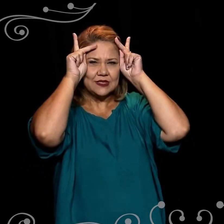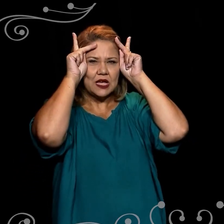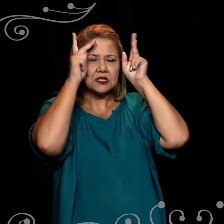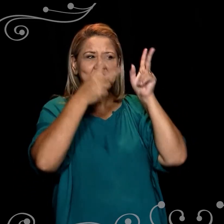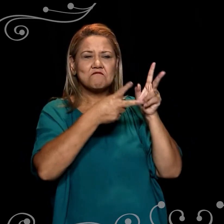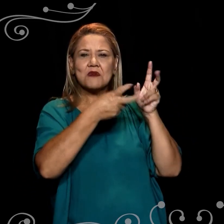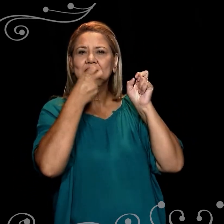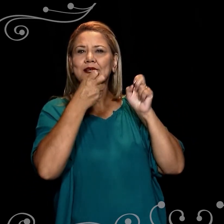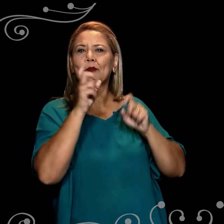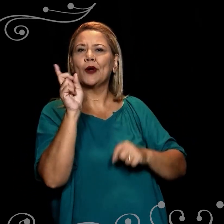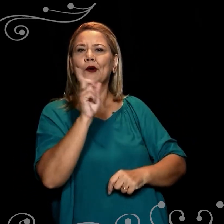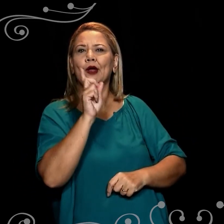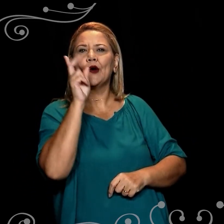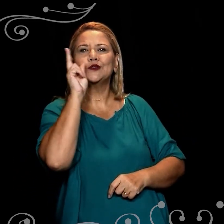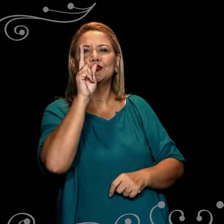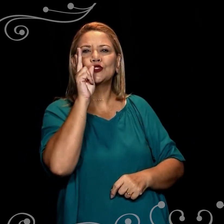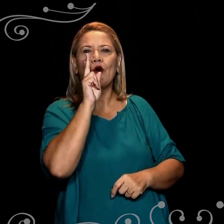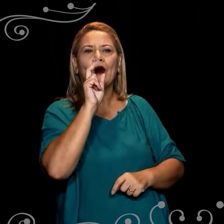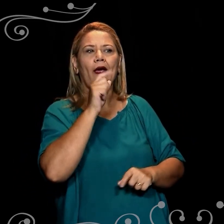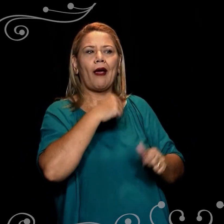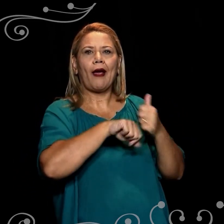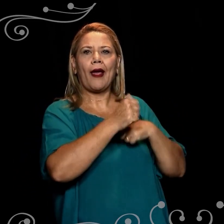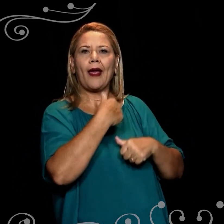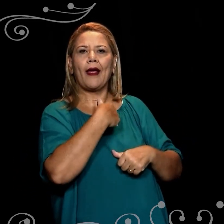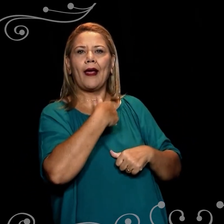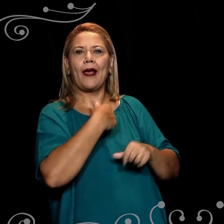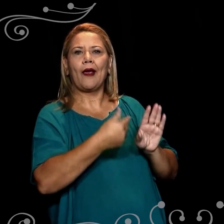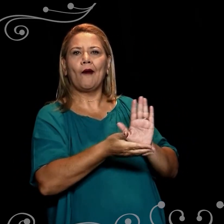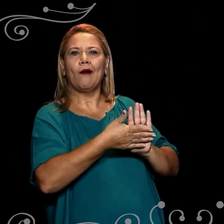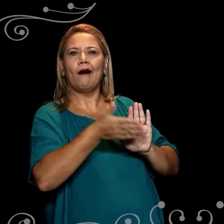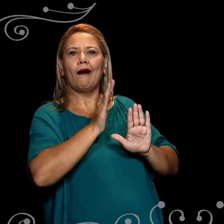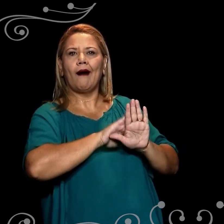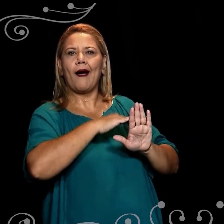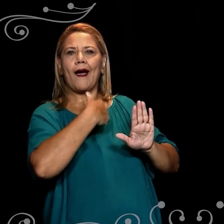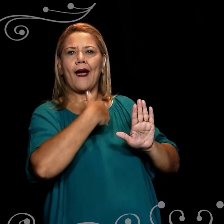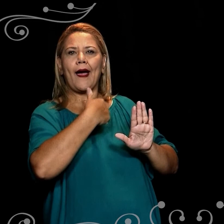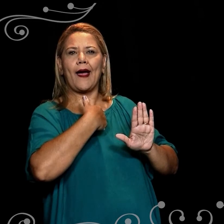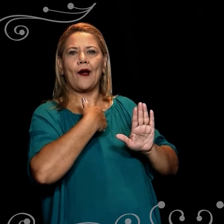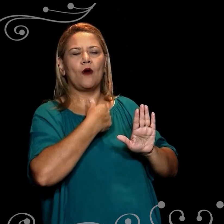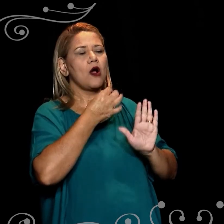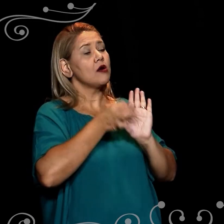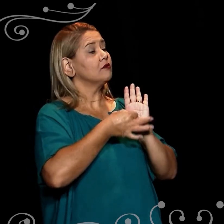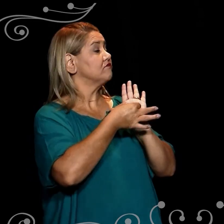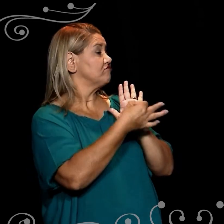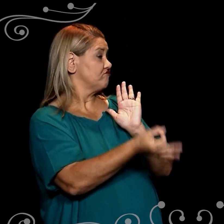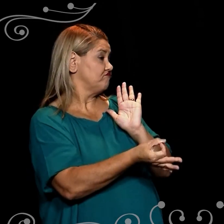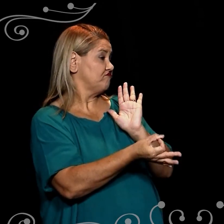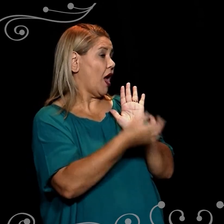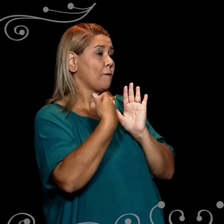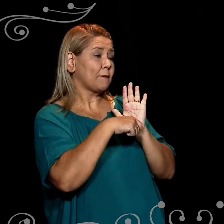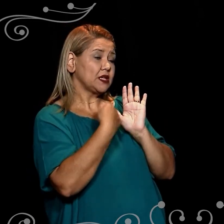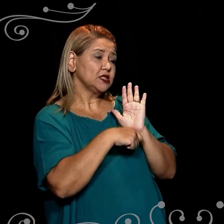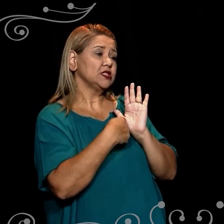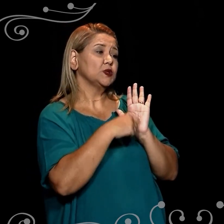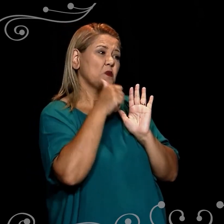rei e sugeriu um castigo terrível: colocar a falsa princesa num